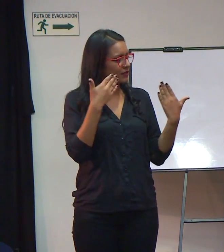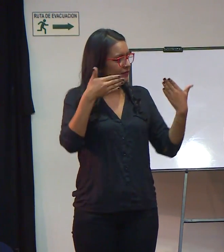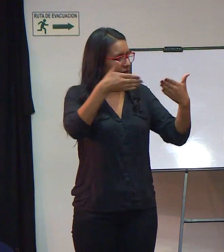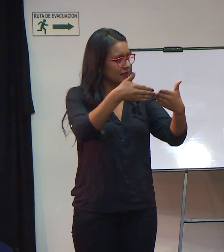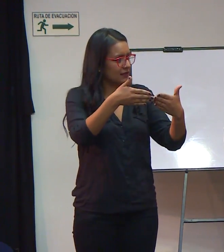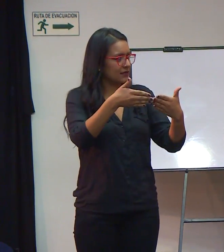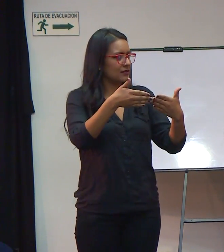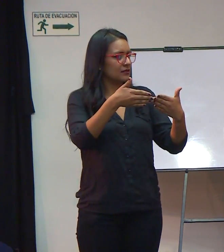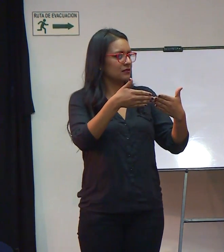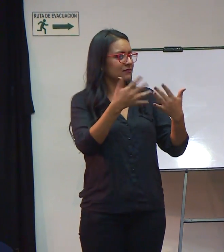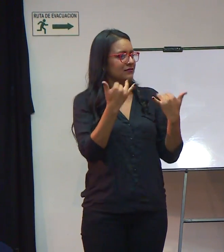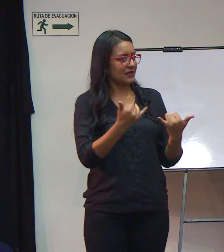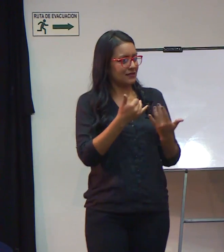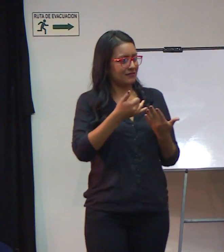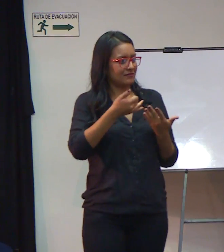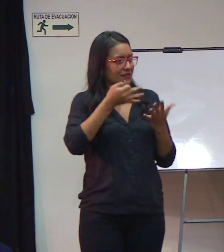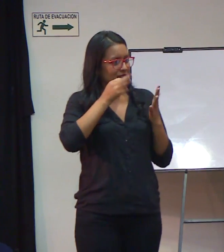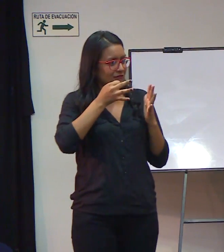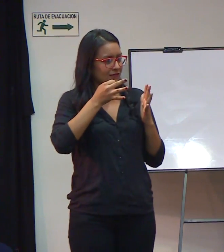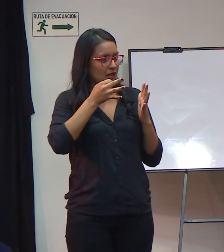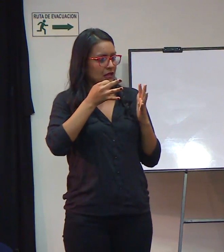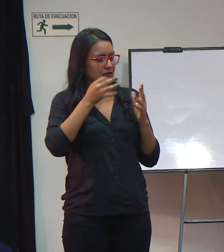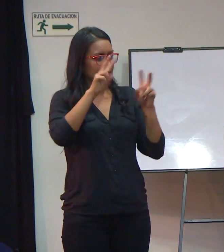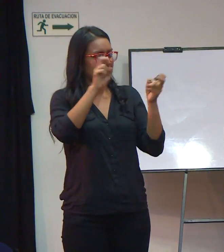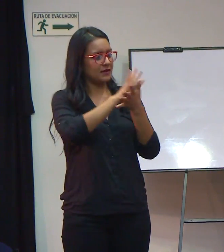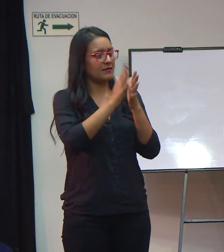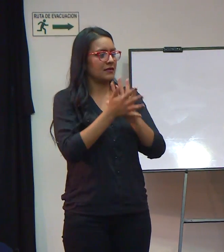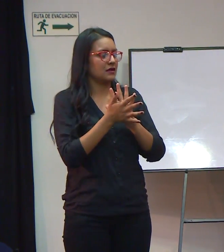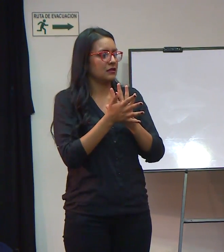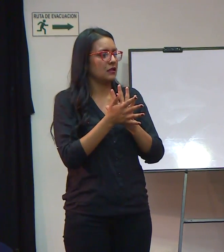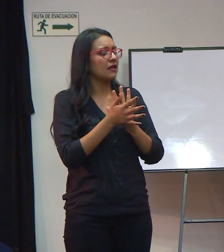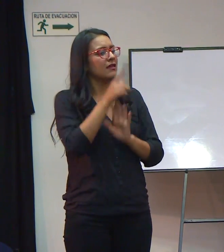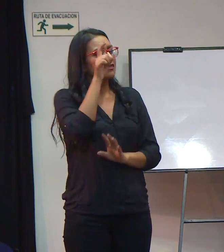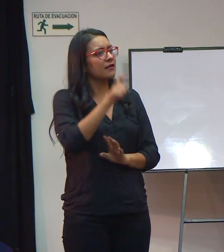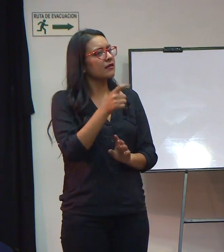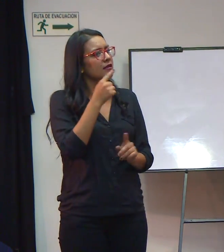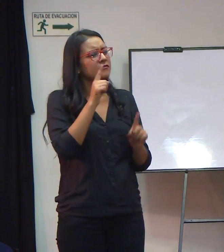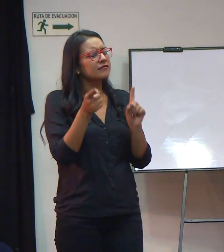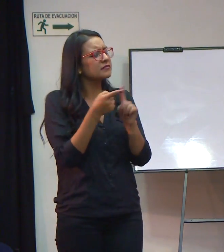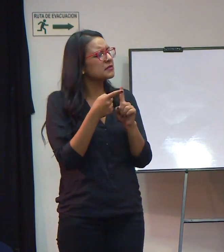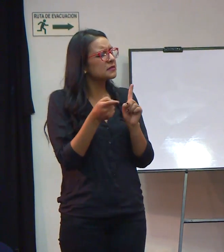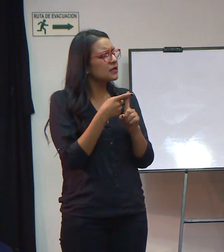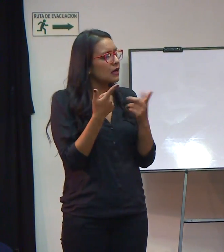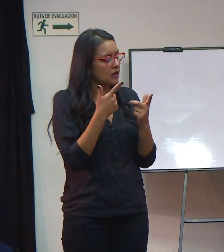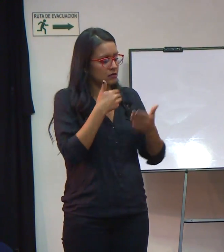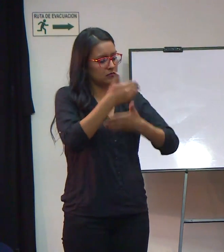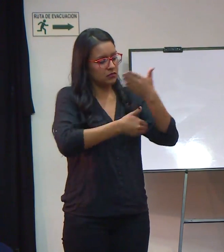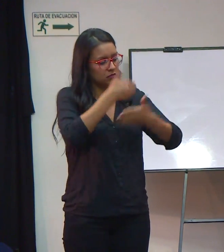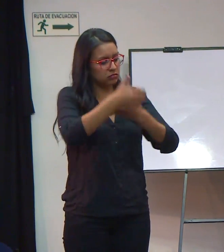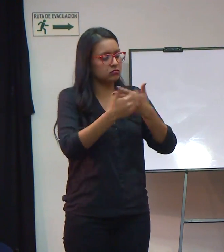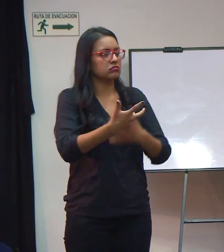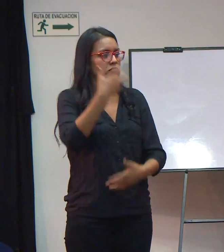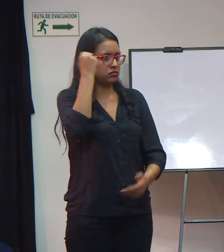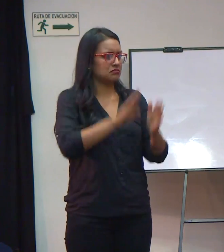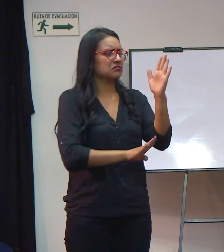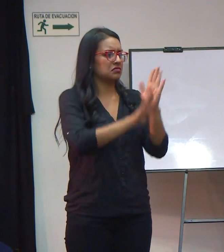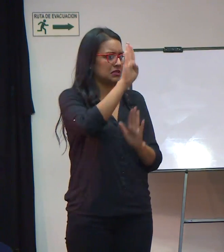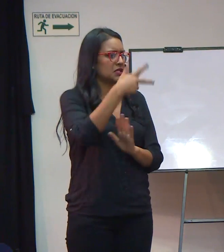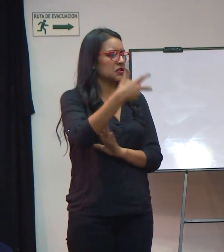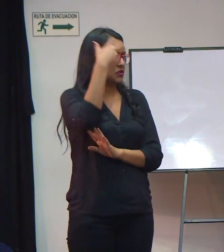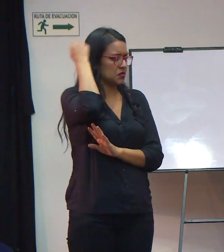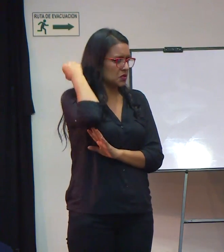parte de este café, lo que es Ya Paz, se tiene que hablar de un progreso histórico a